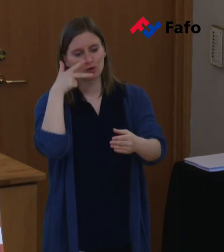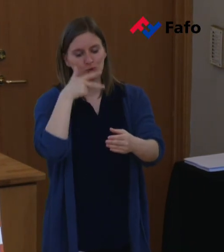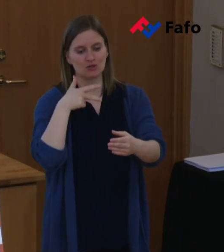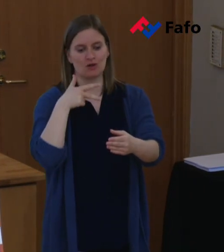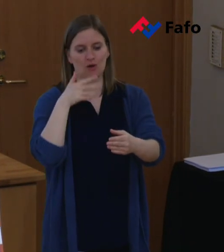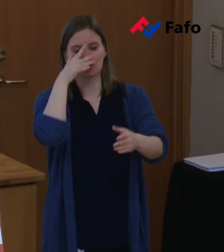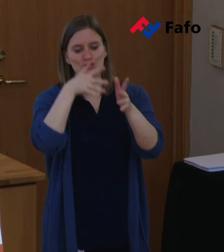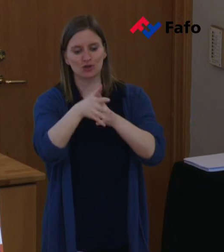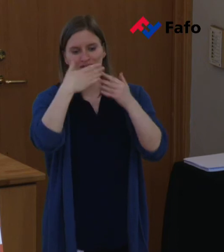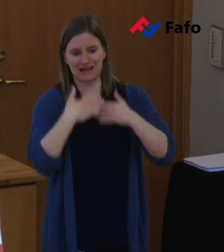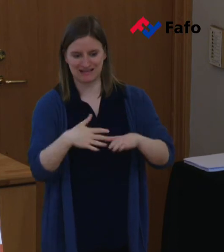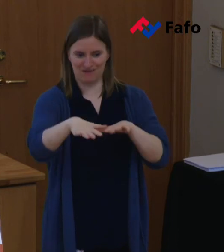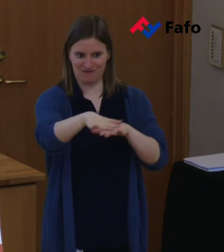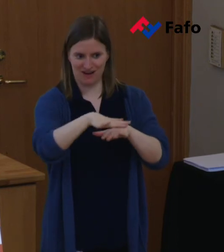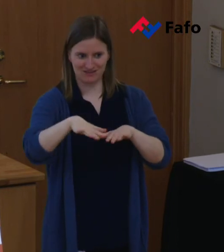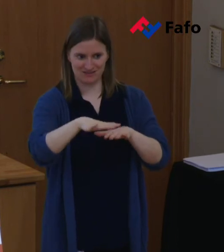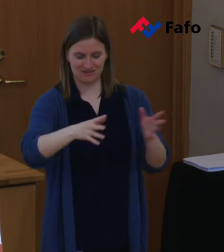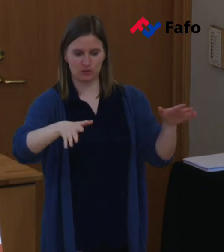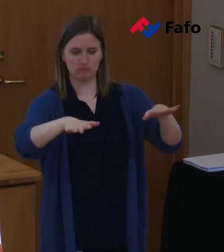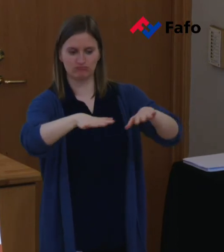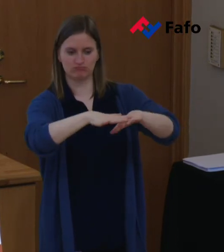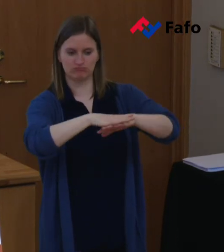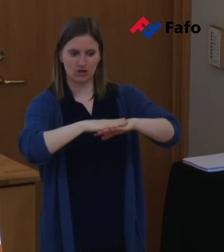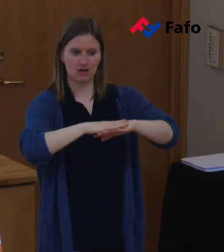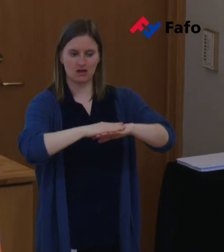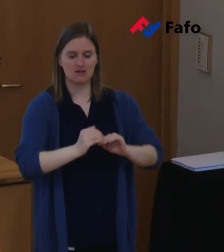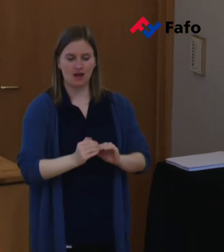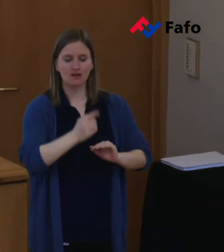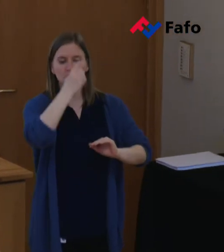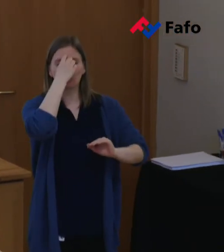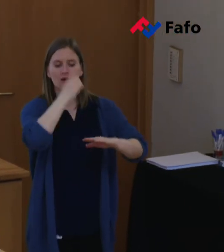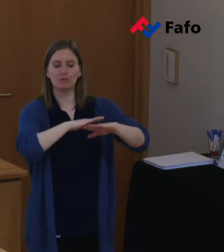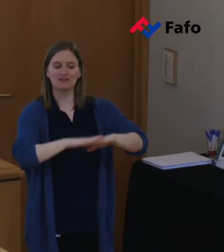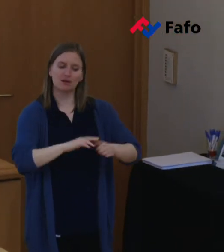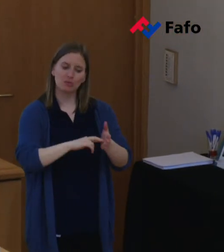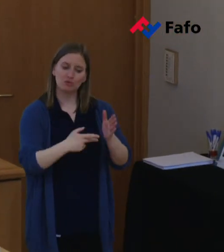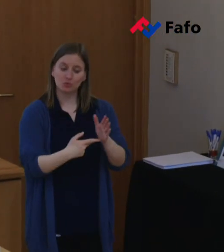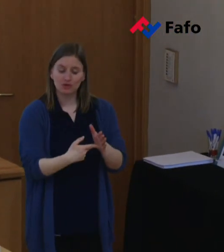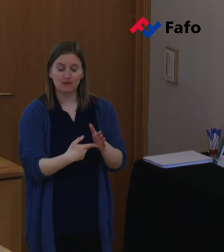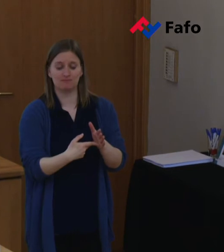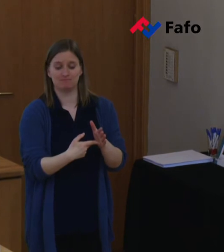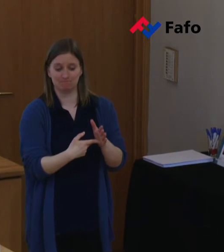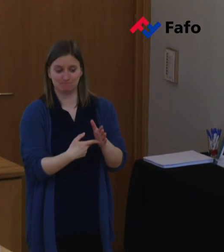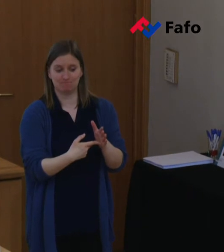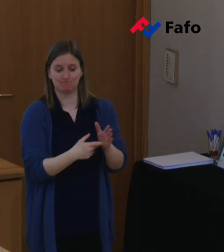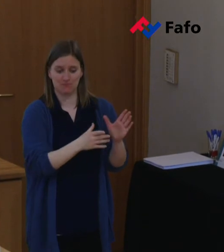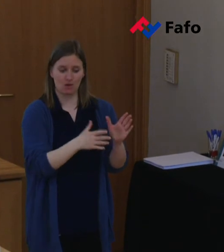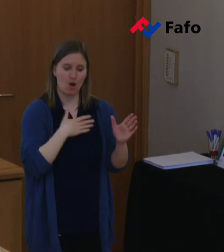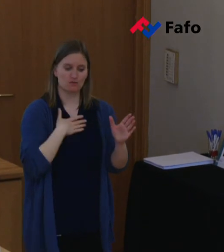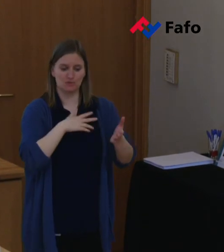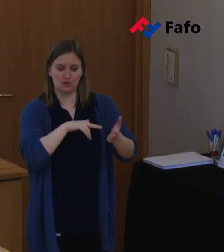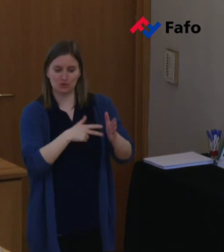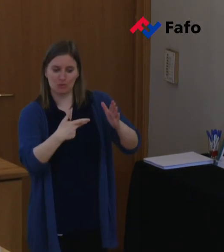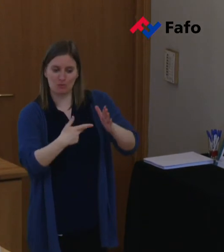psykisk helsefeltet. Det en kunnskapsbasert metode, og det et